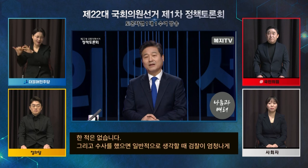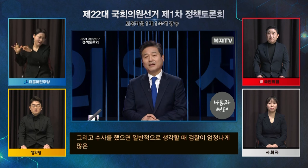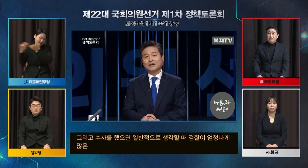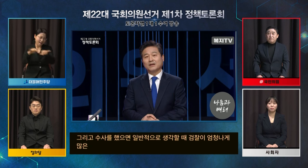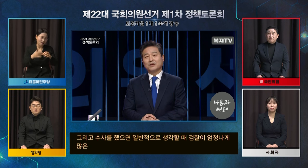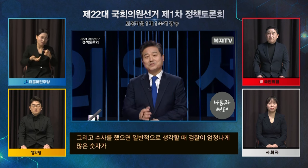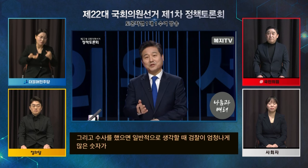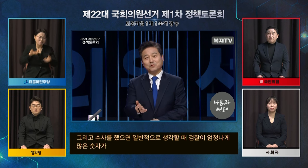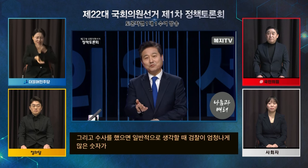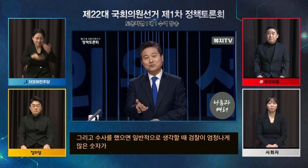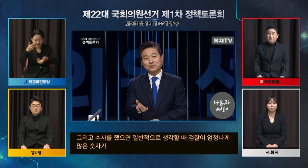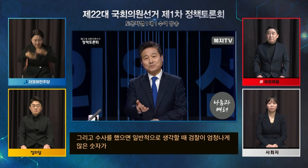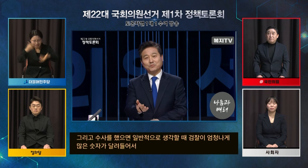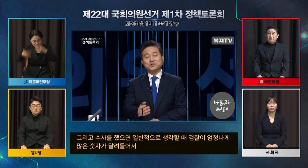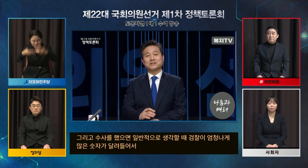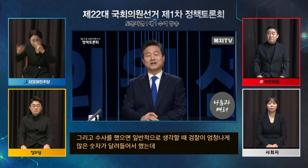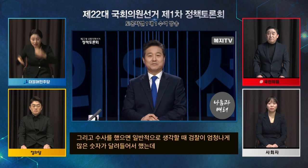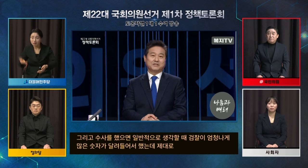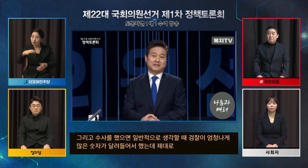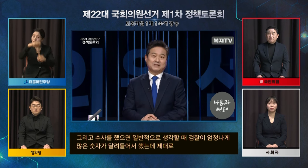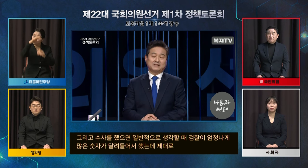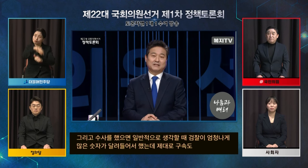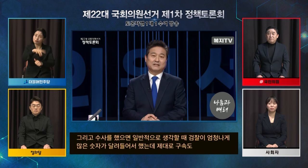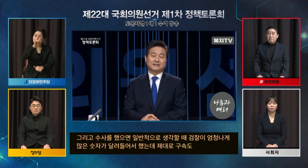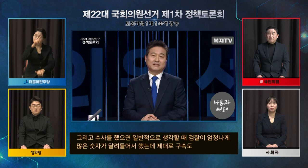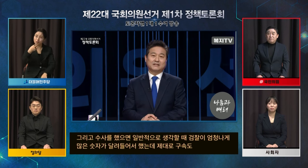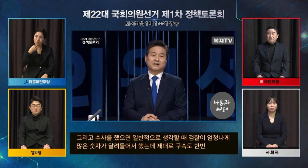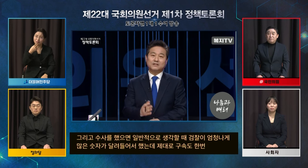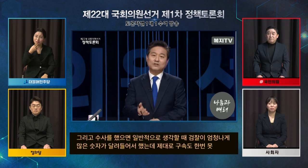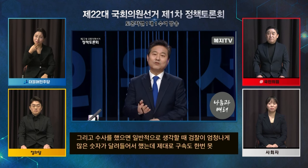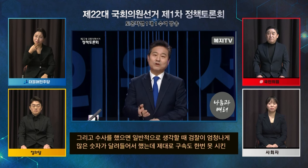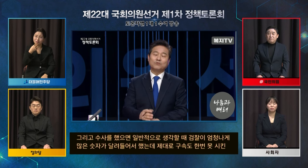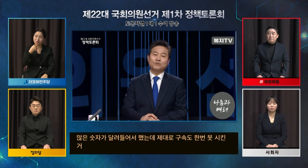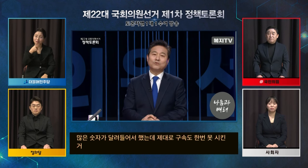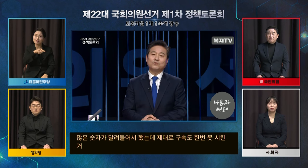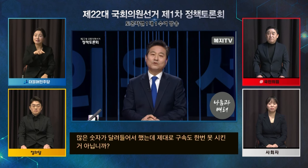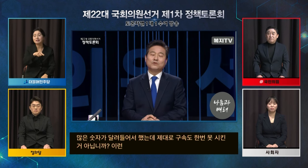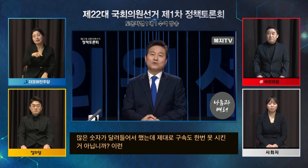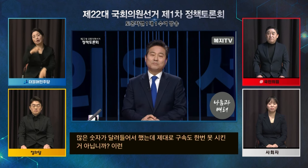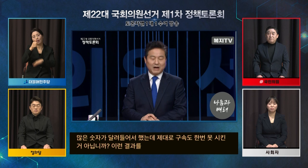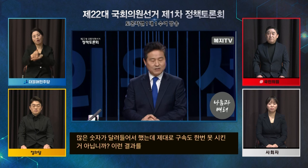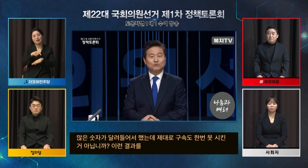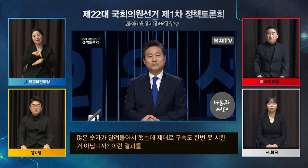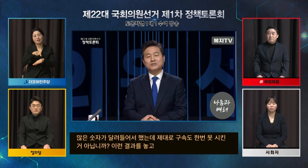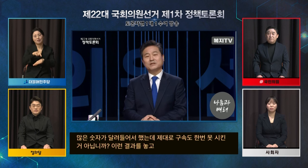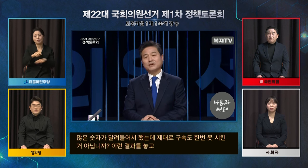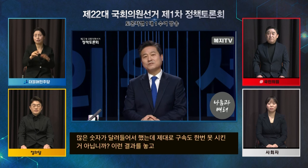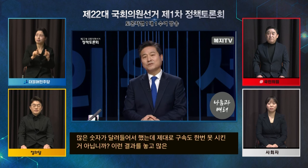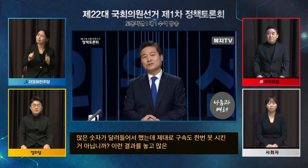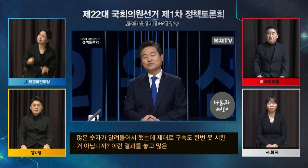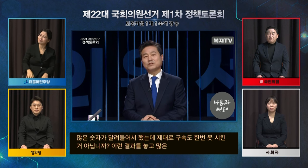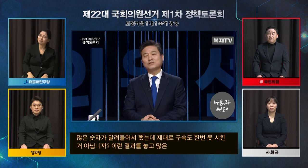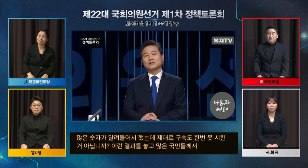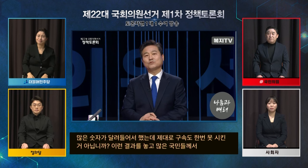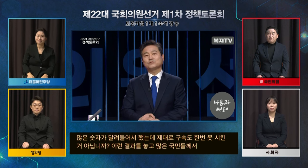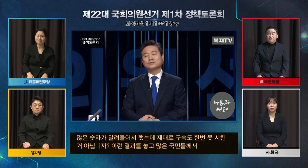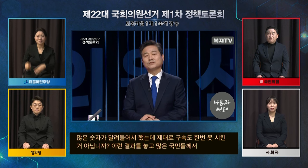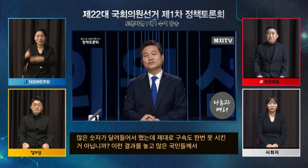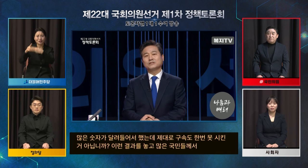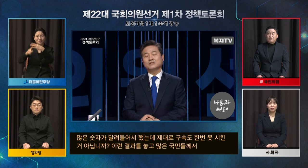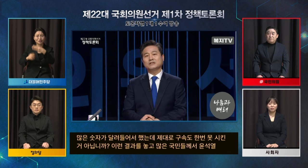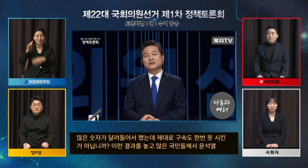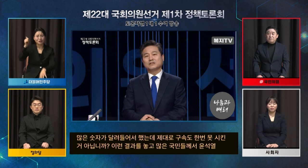제대로 구속도 한 번 못 시킨 거 아닙니까? 그러니까 이런 결과를 놓고 많은 국민들께서 윤석열